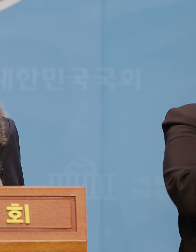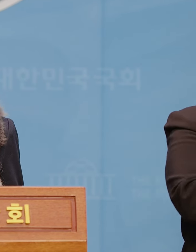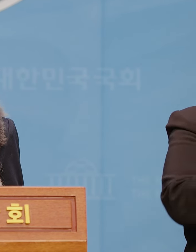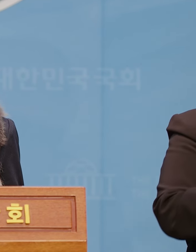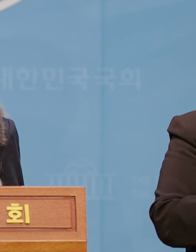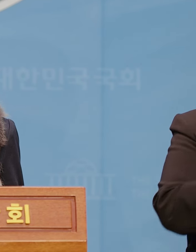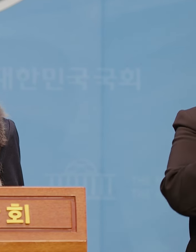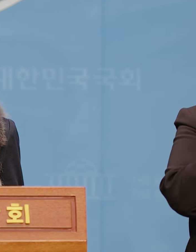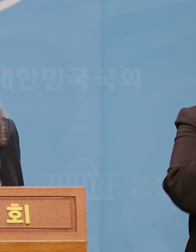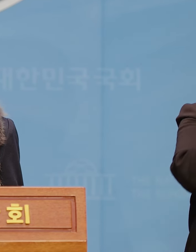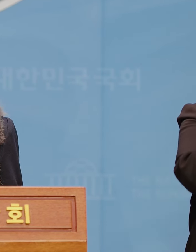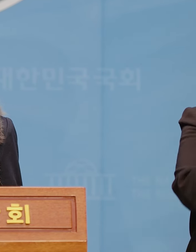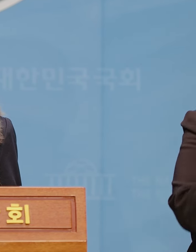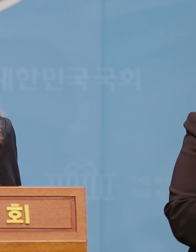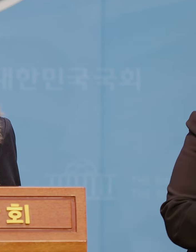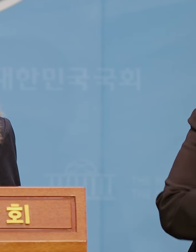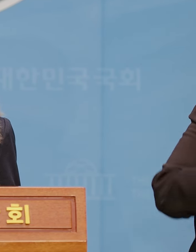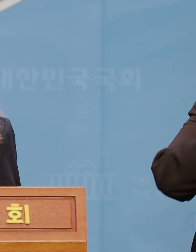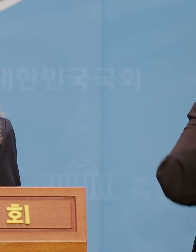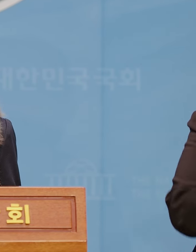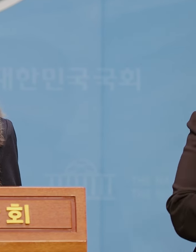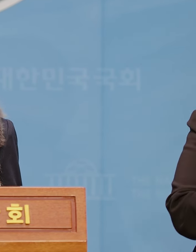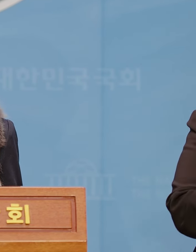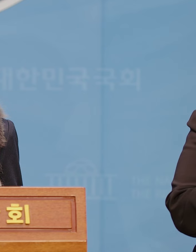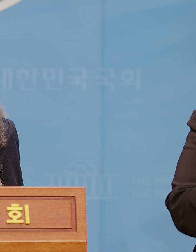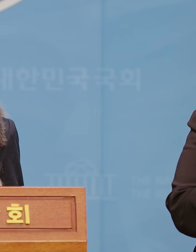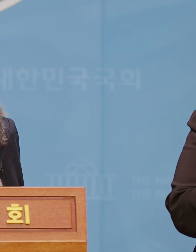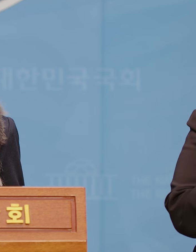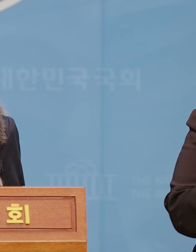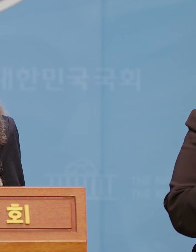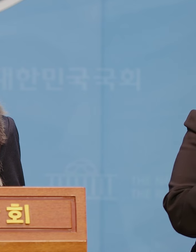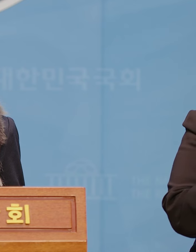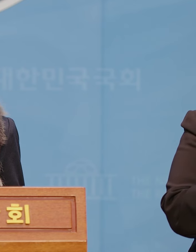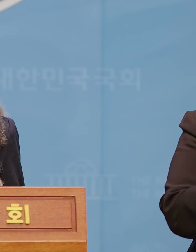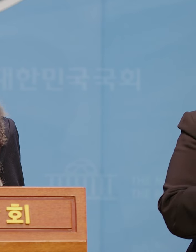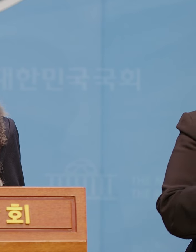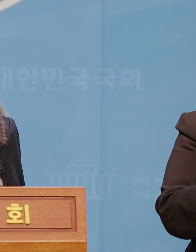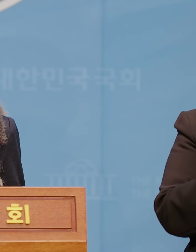듣는 과정에 어